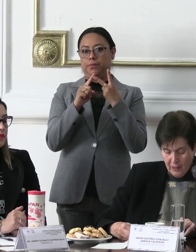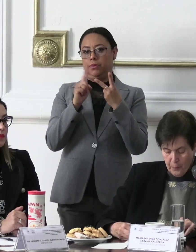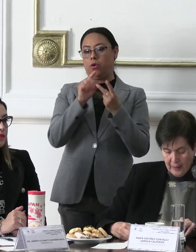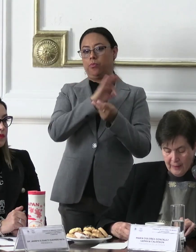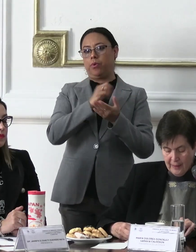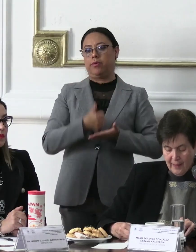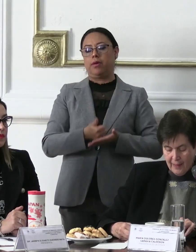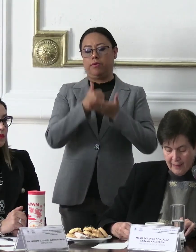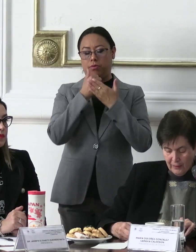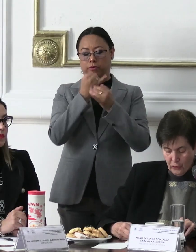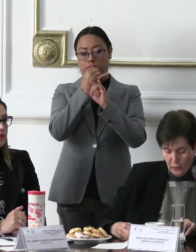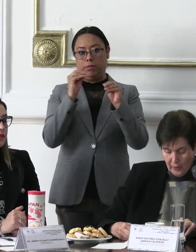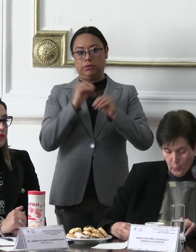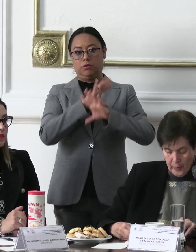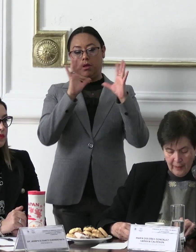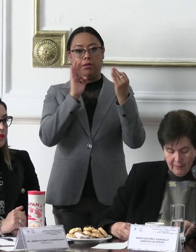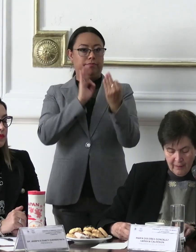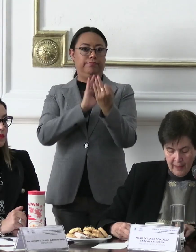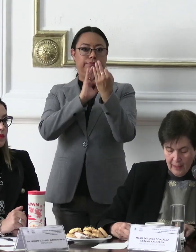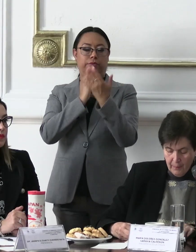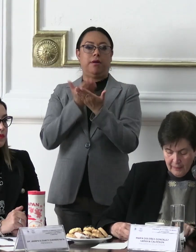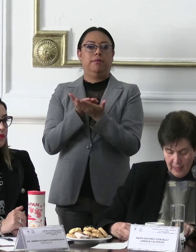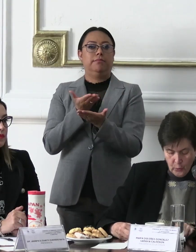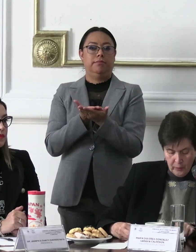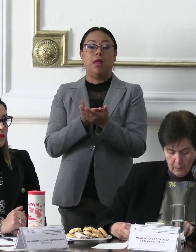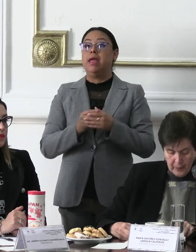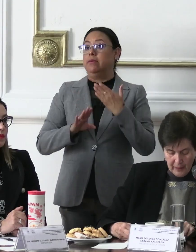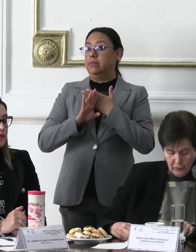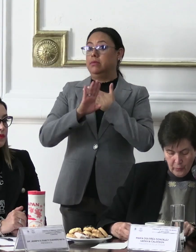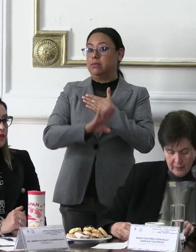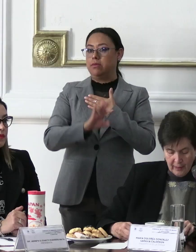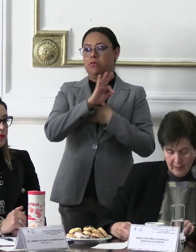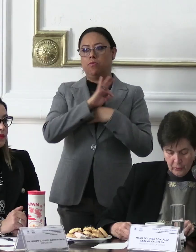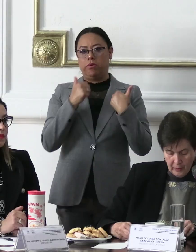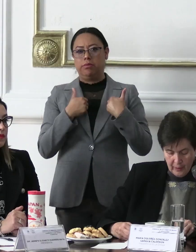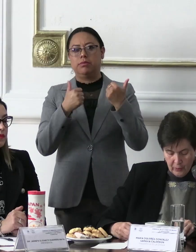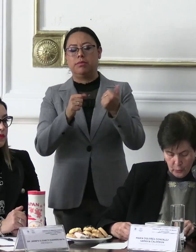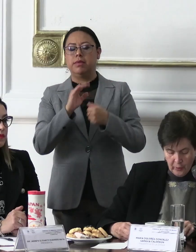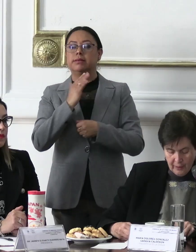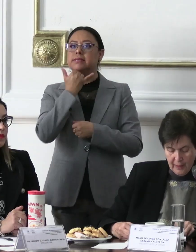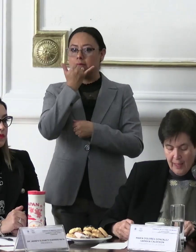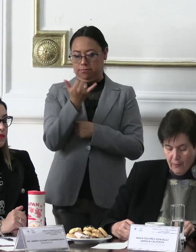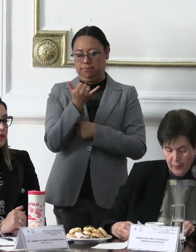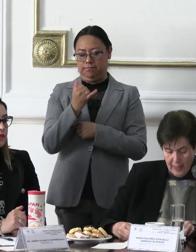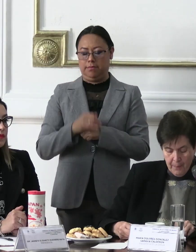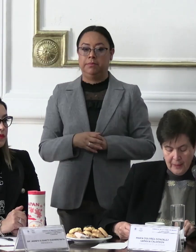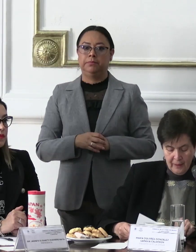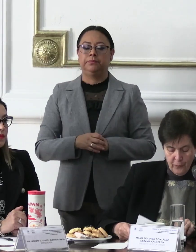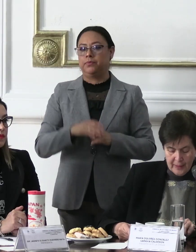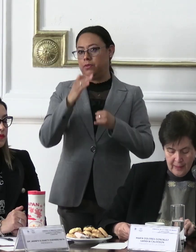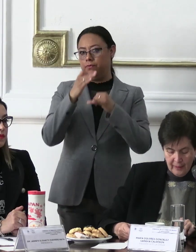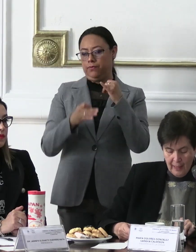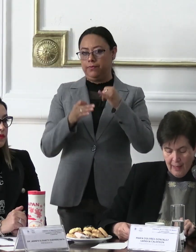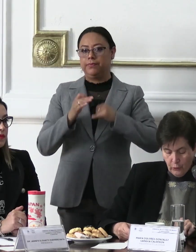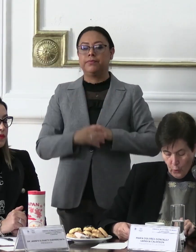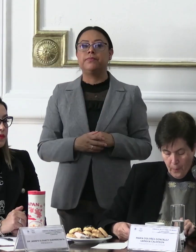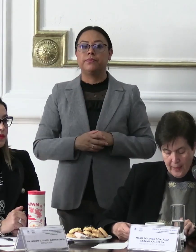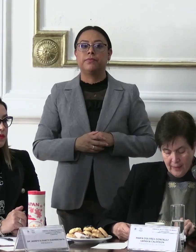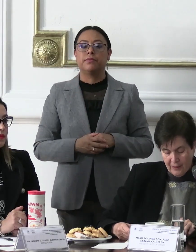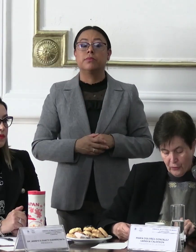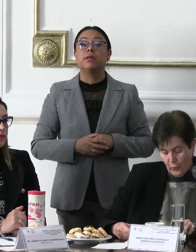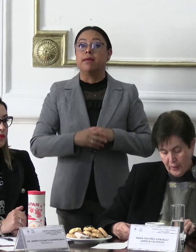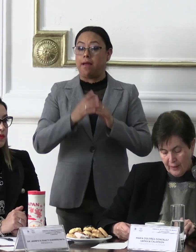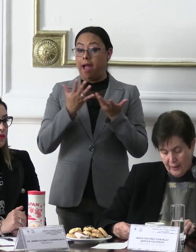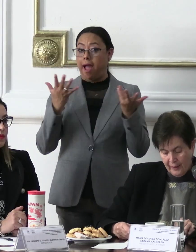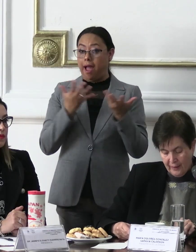a la transparencia y a la rendición de cuentas, evitando interpretaciones erróneas. Finalmente, facilita la toma